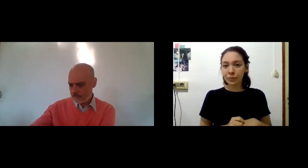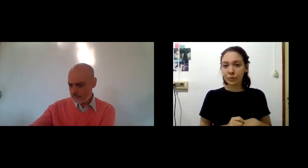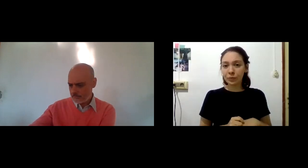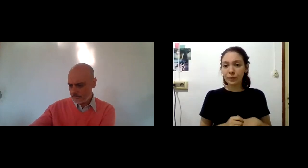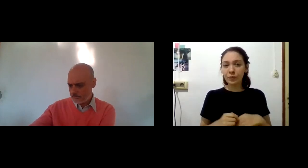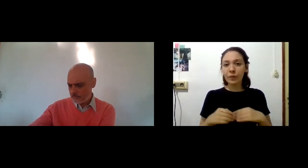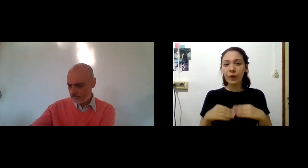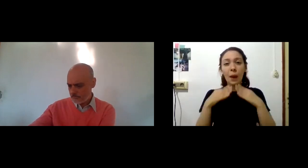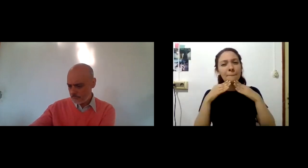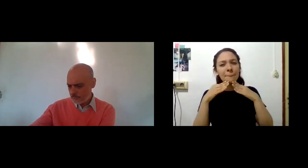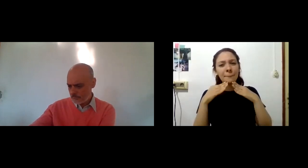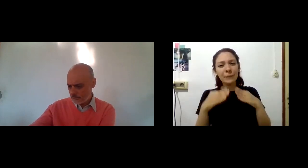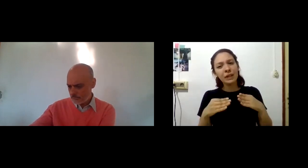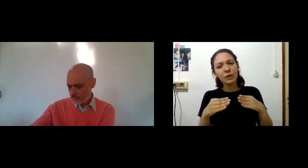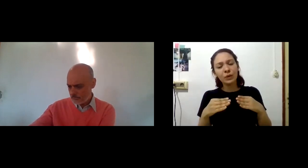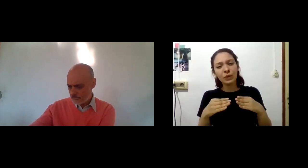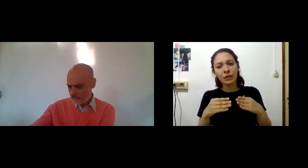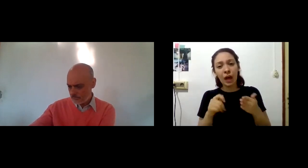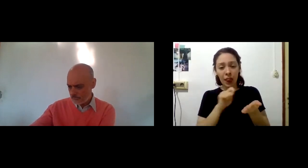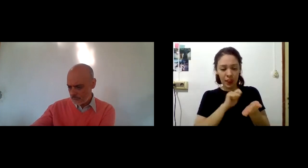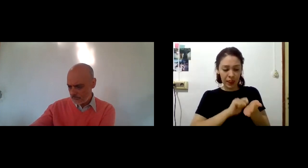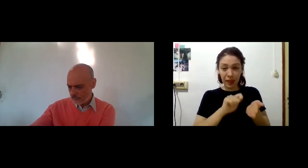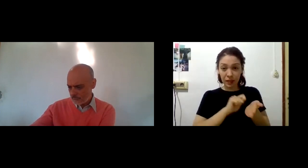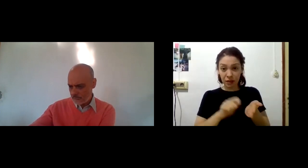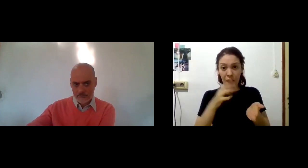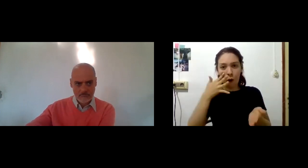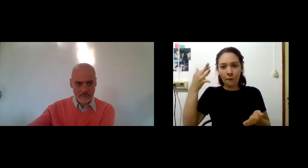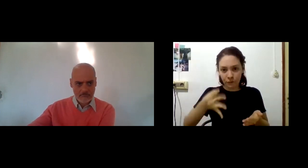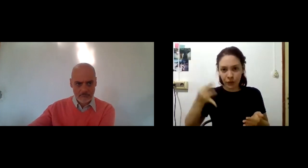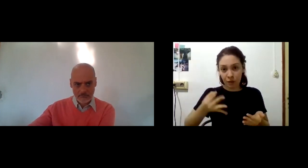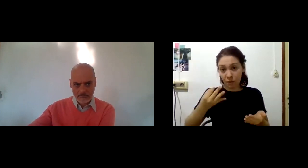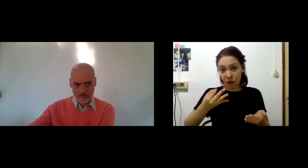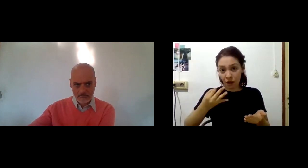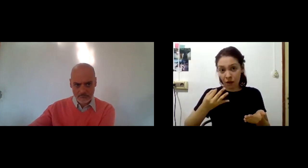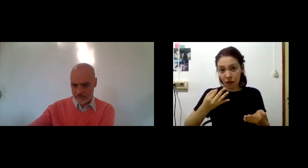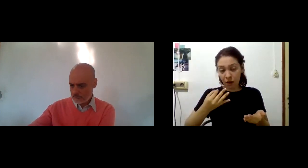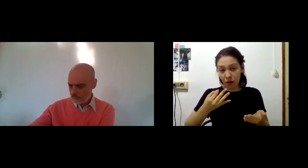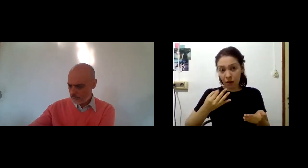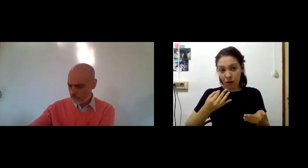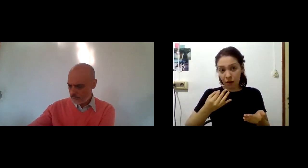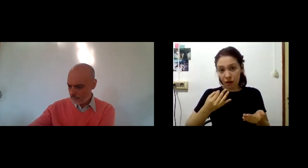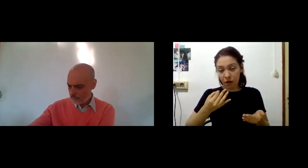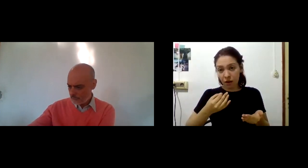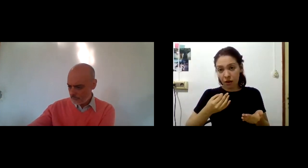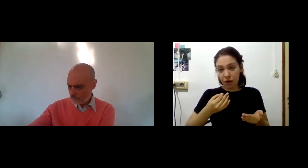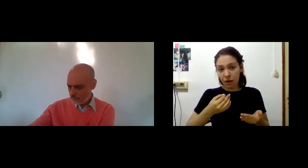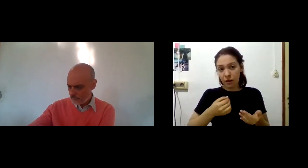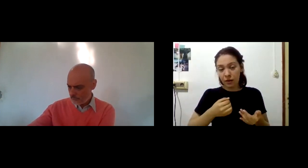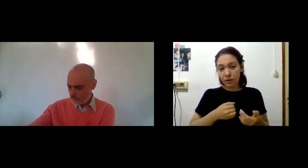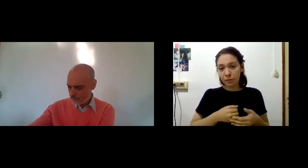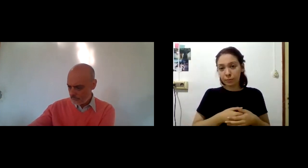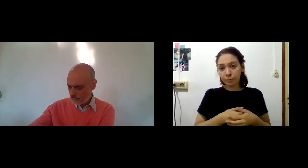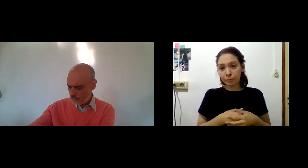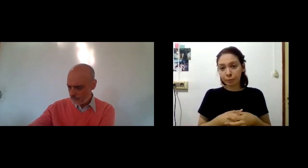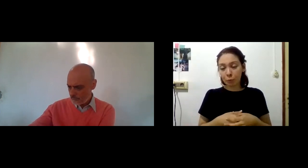¿Y la Sí. confirmación de la inscripción de Bedelía la tienen? Sí, al menos yo entro a la Sí. página y me dice que Y está... capaz que